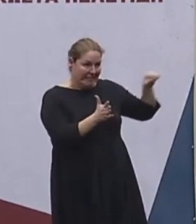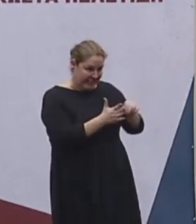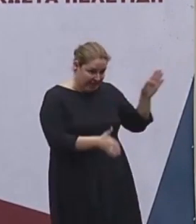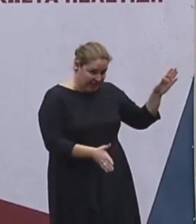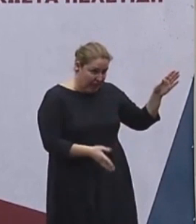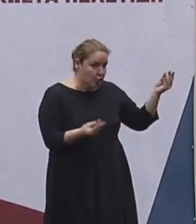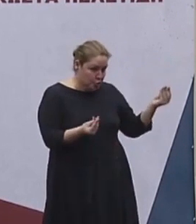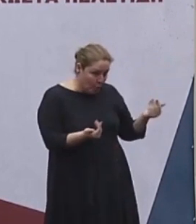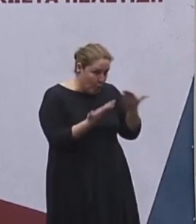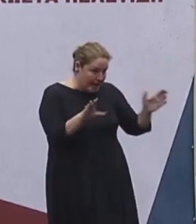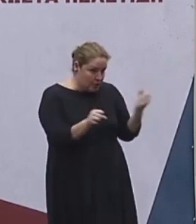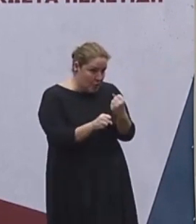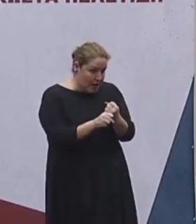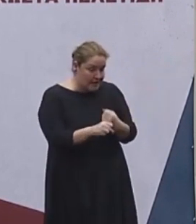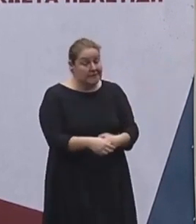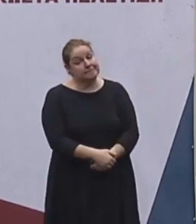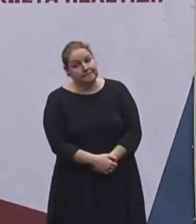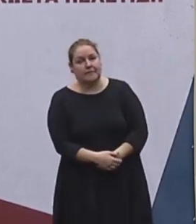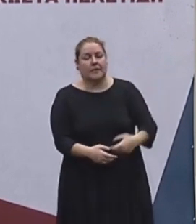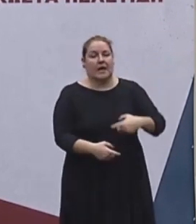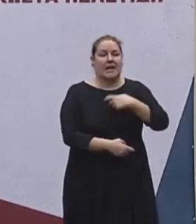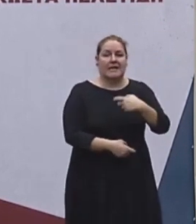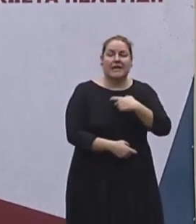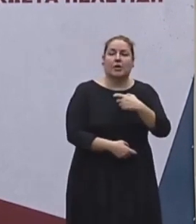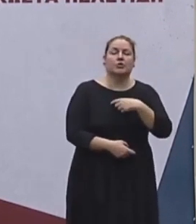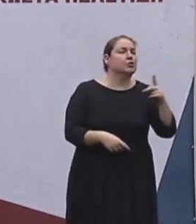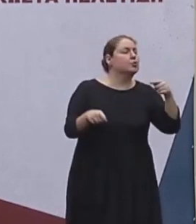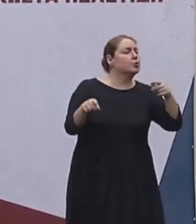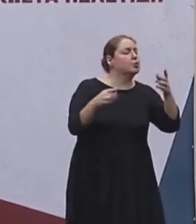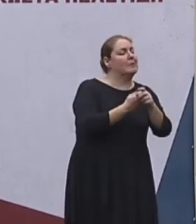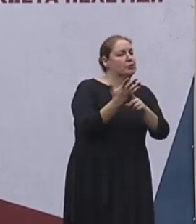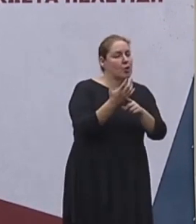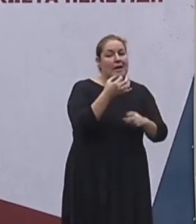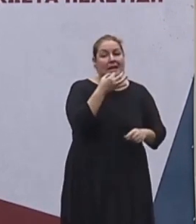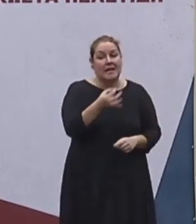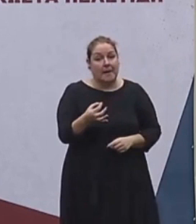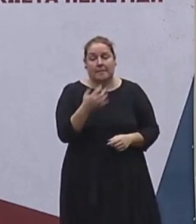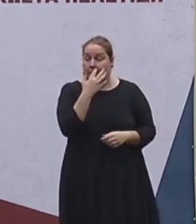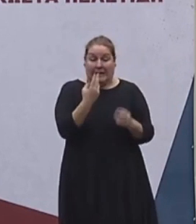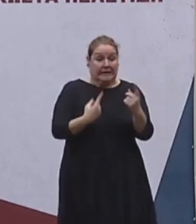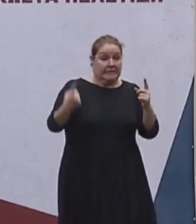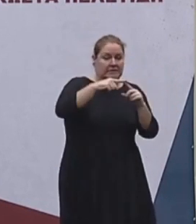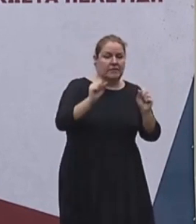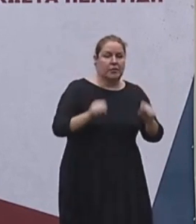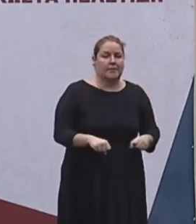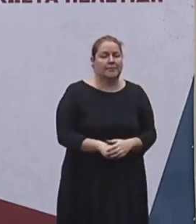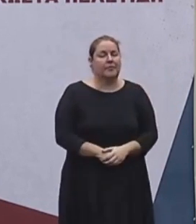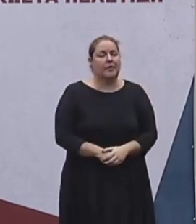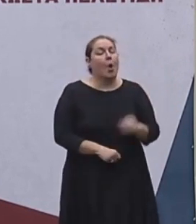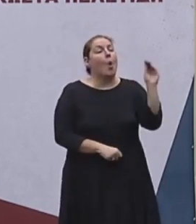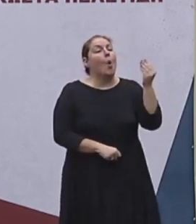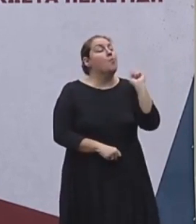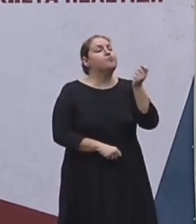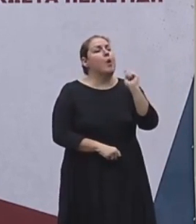Αθήνα? Ο κύριος Αλεξόπουλος του ΠΑΣΟΚ ομοίως υπερθεματίζει. Η πολιτική που εφαρμόζεται